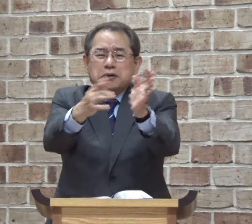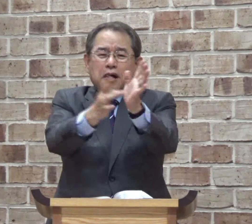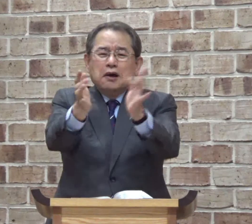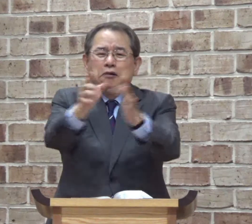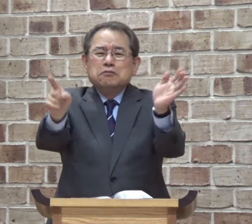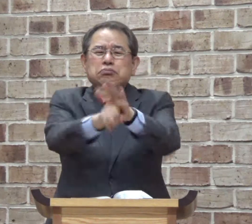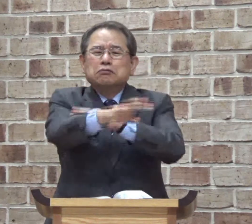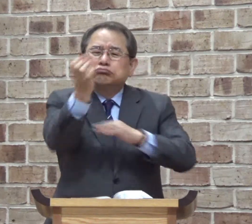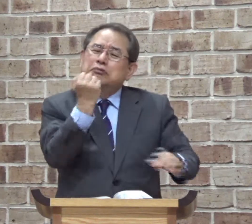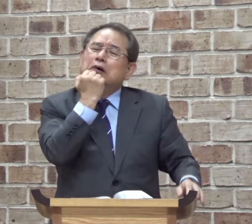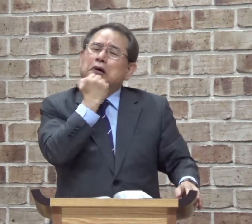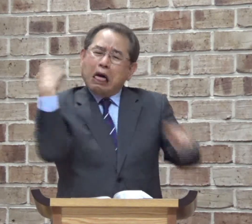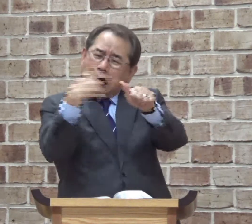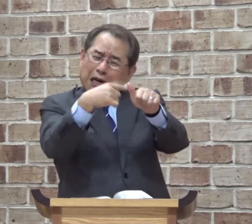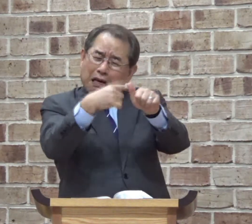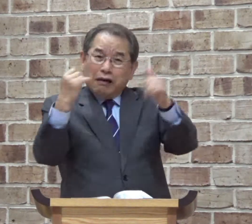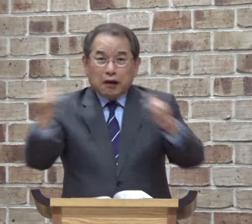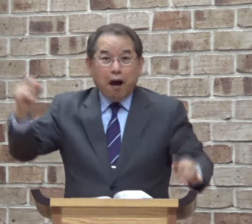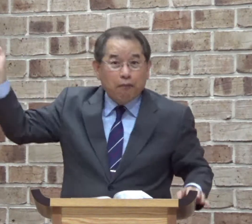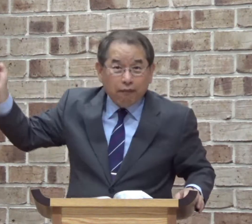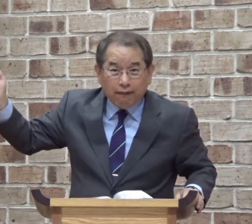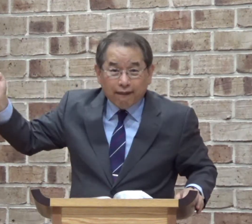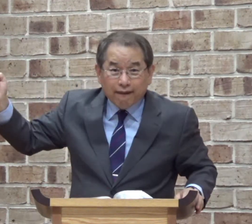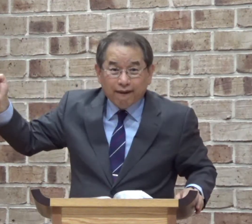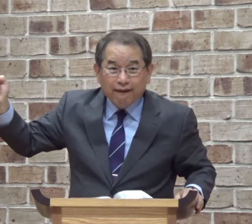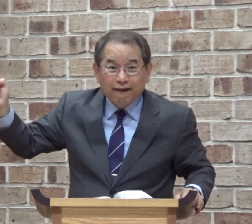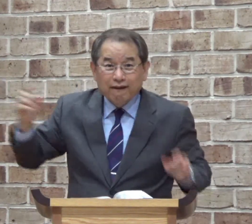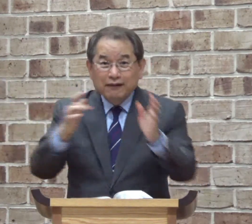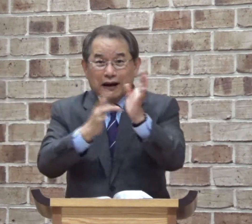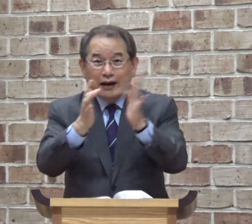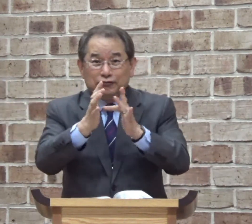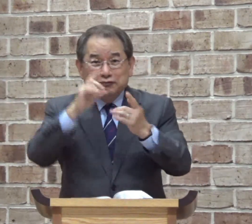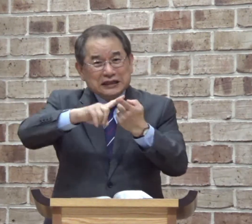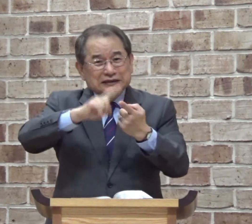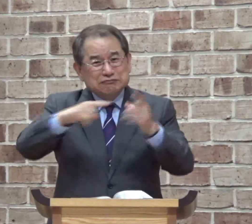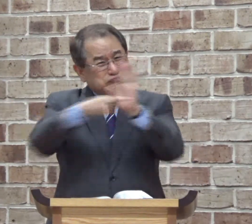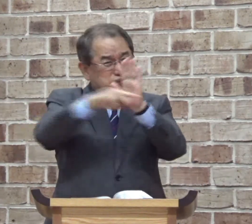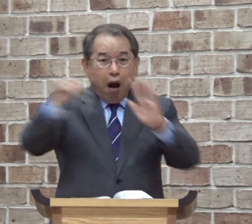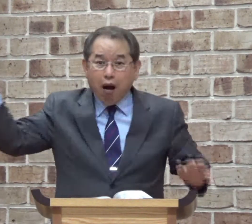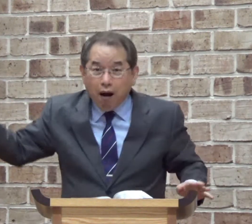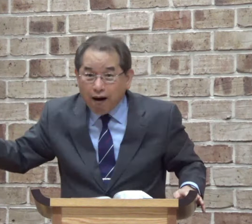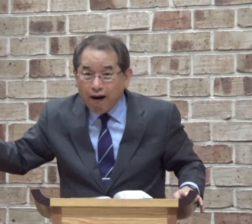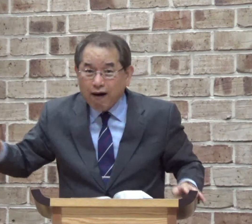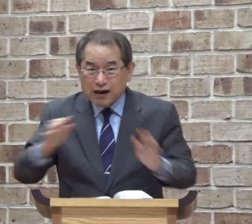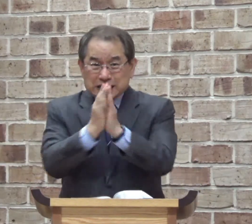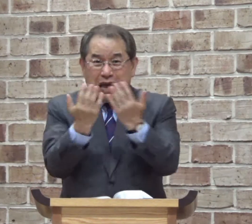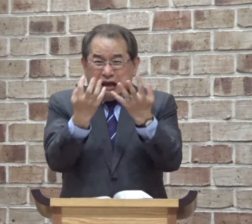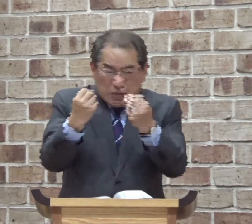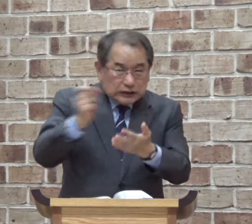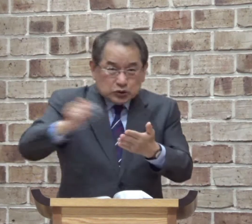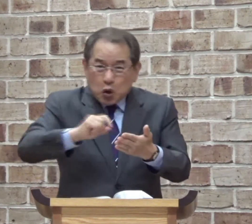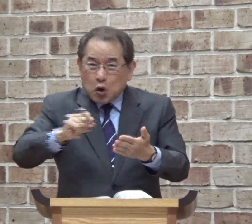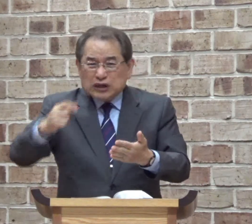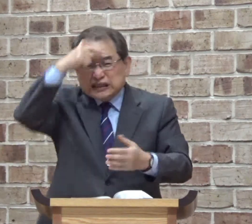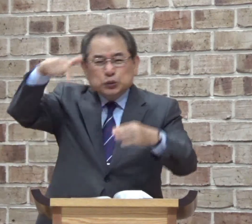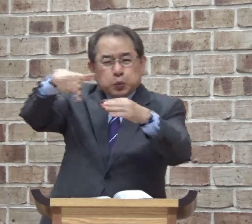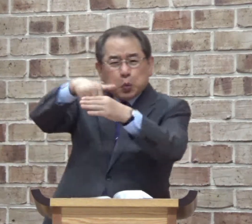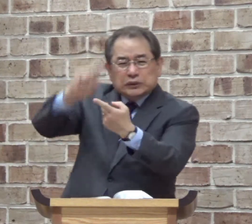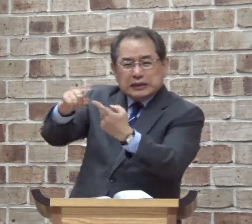예수님에 대해서 부정적인 발언을 서슴지 않고 기독교에 대한 비판에 대한 책을 많이